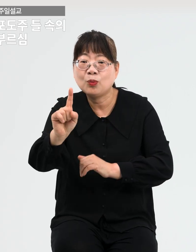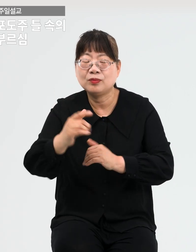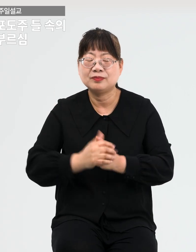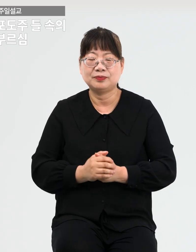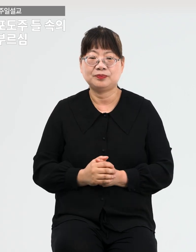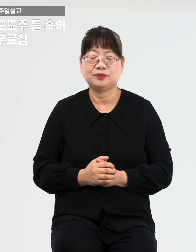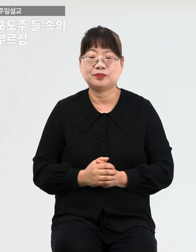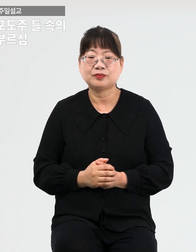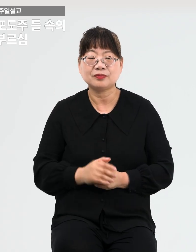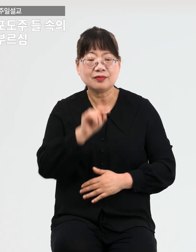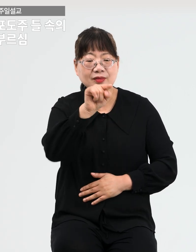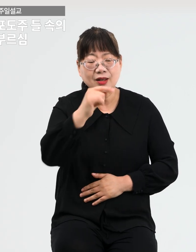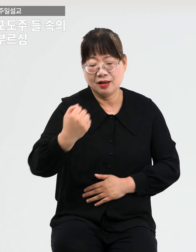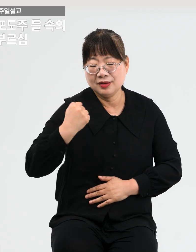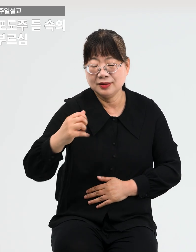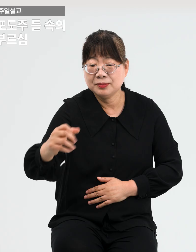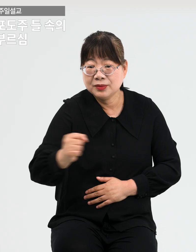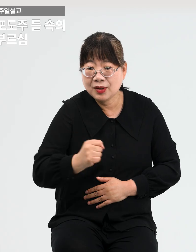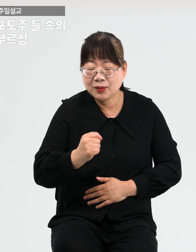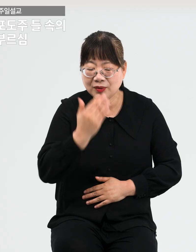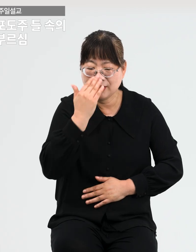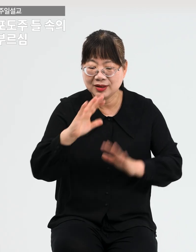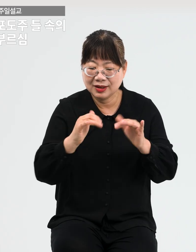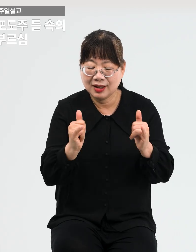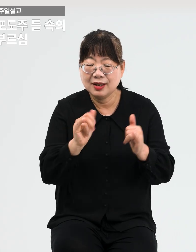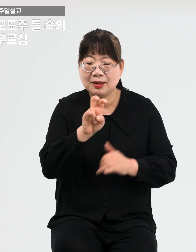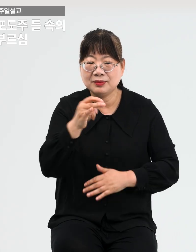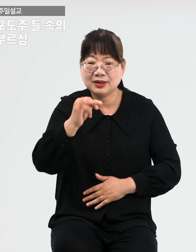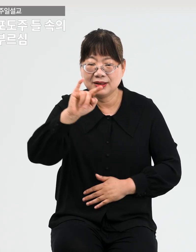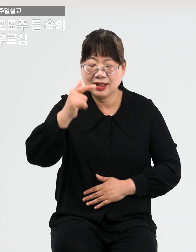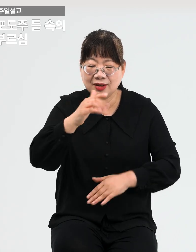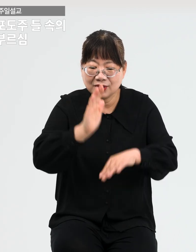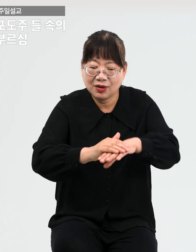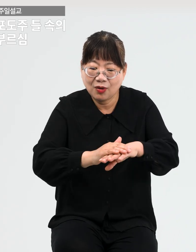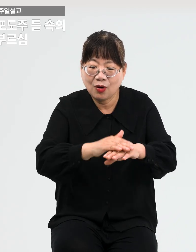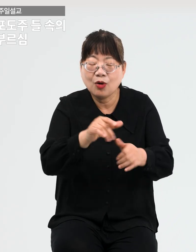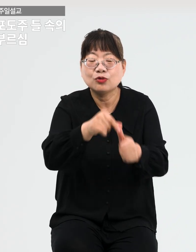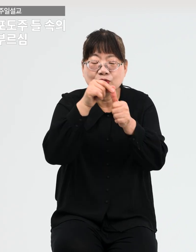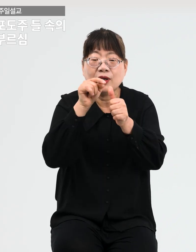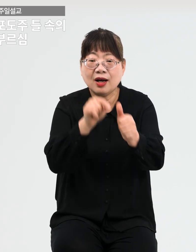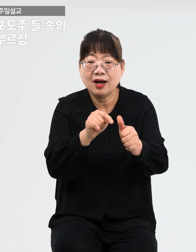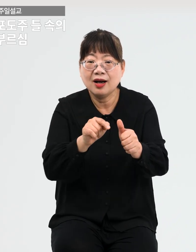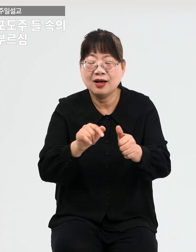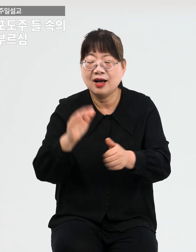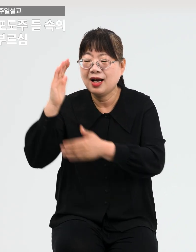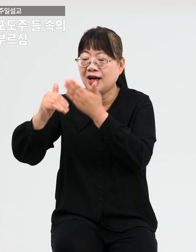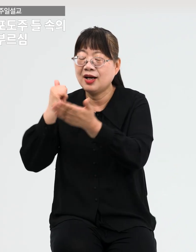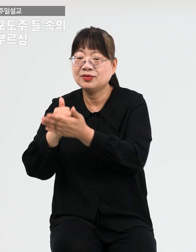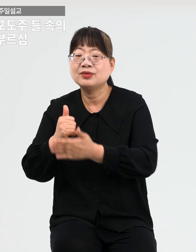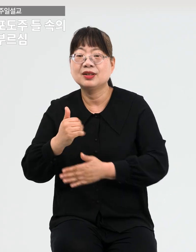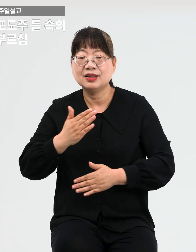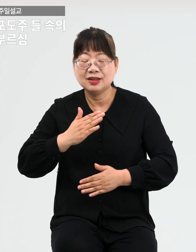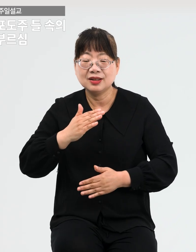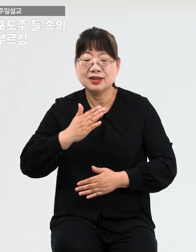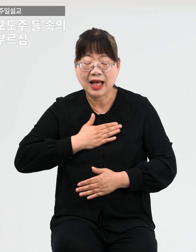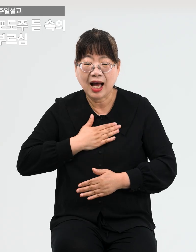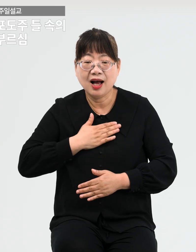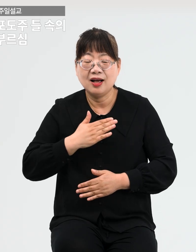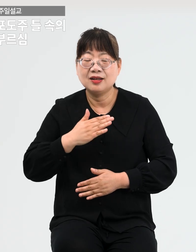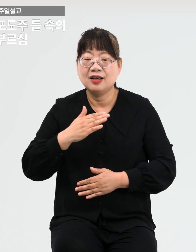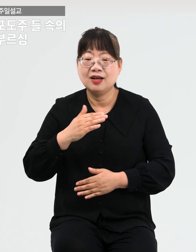이 너의 힘으로 이스라엘을 미디안의 손에서 구원하라. 내가 너를 보낸 것이